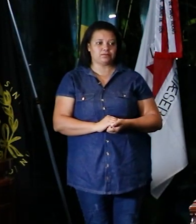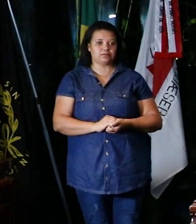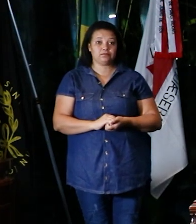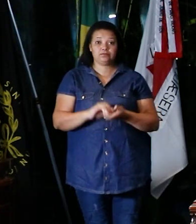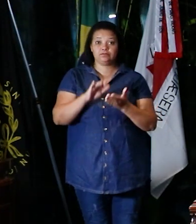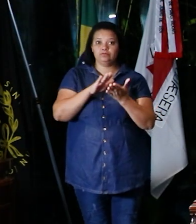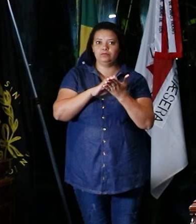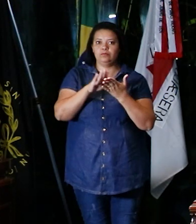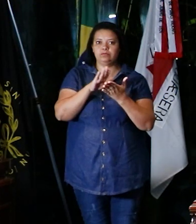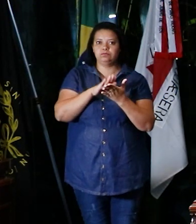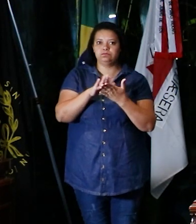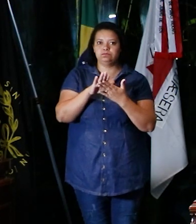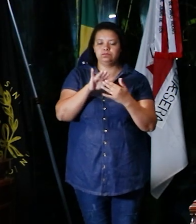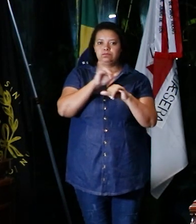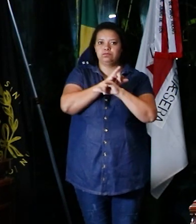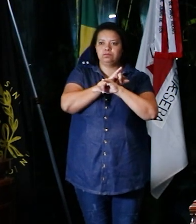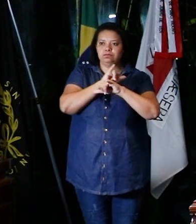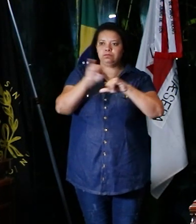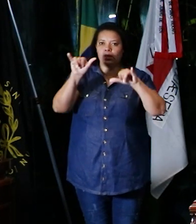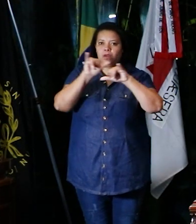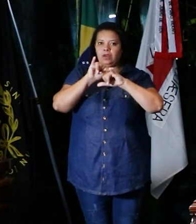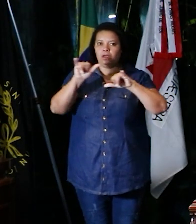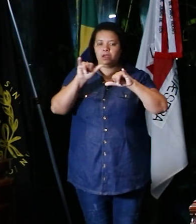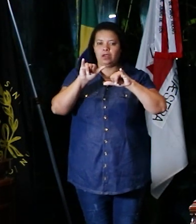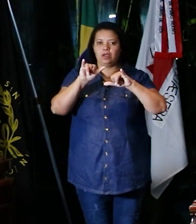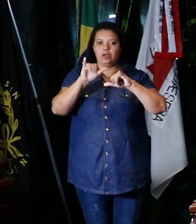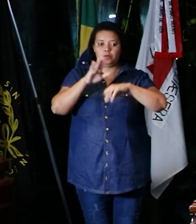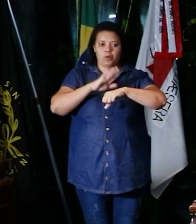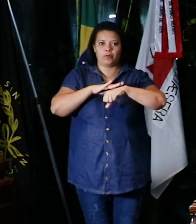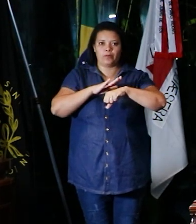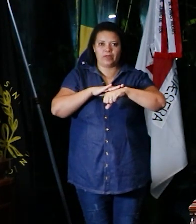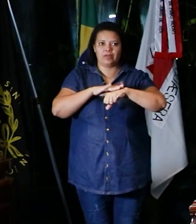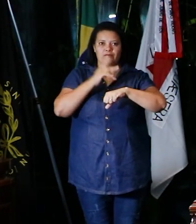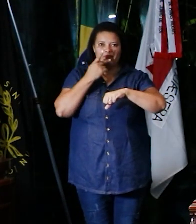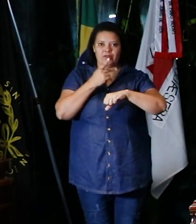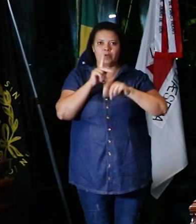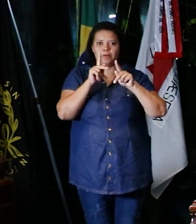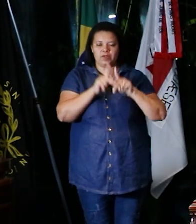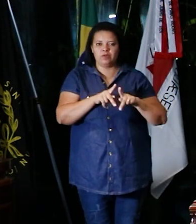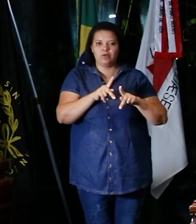em que anunciaram que queriam tirar as favelas, porque elas